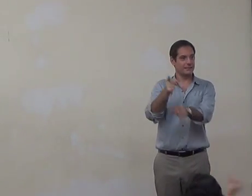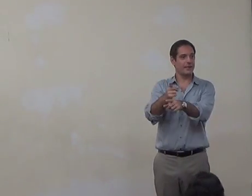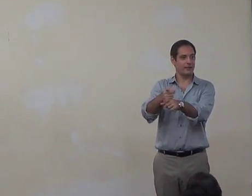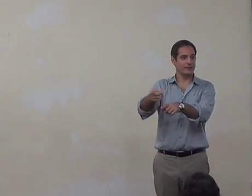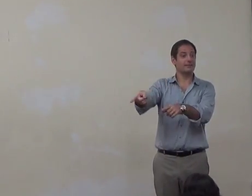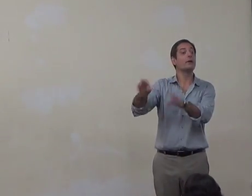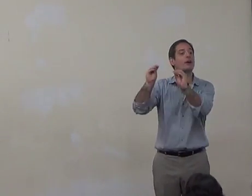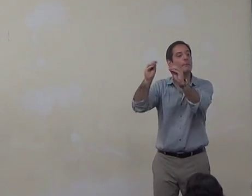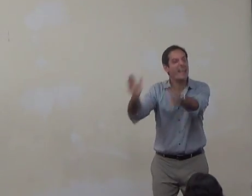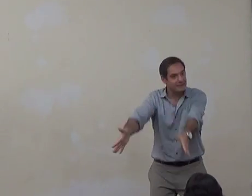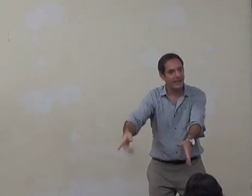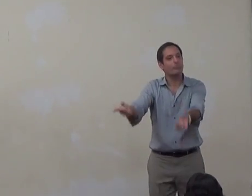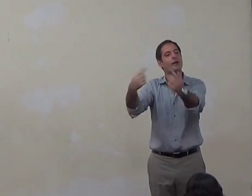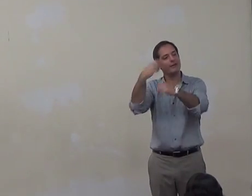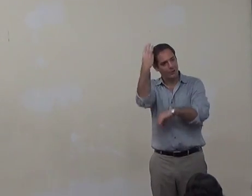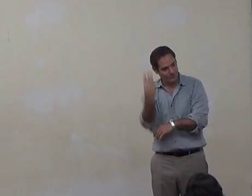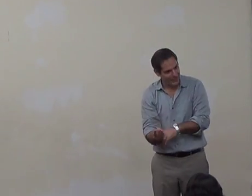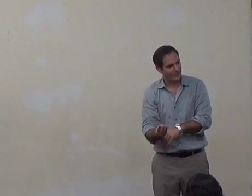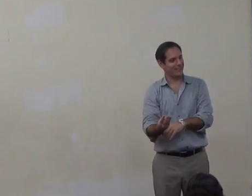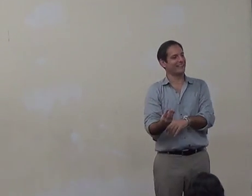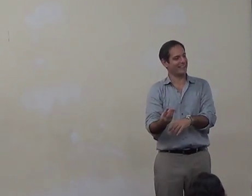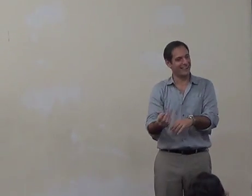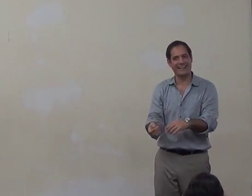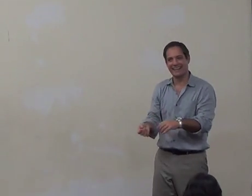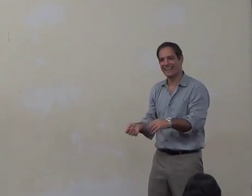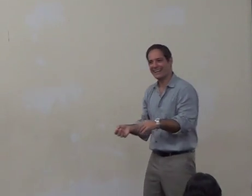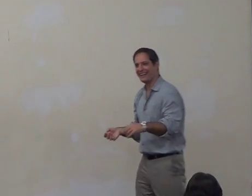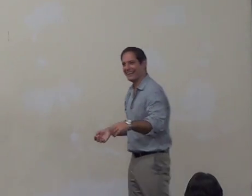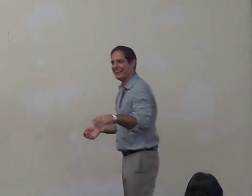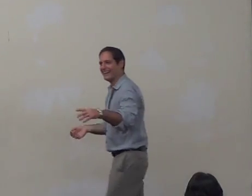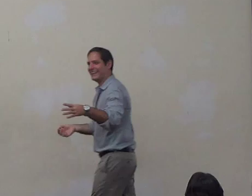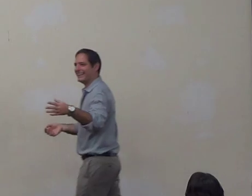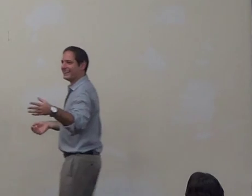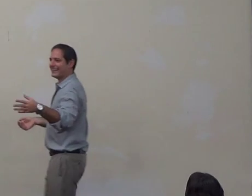así, ella sabe porque es maestra, porque vienen los miércoles.